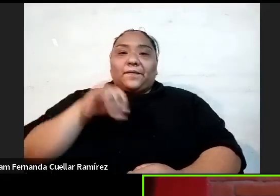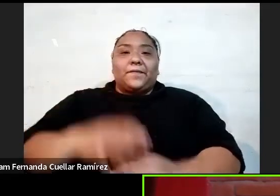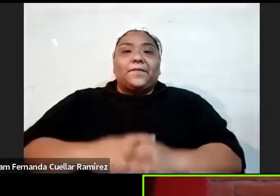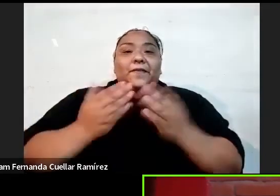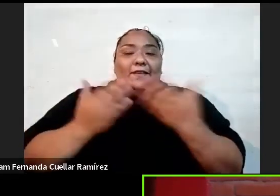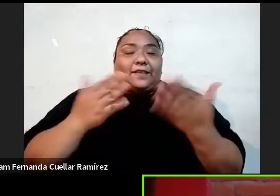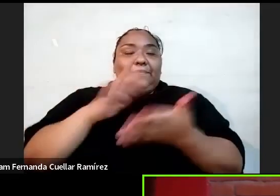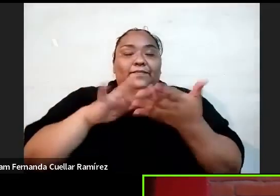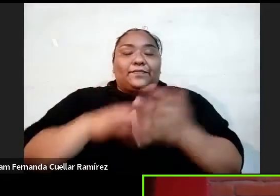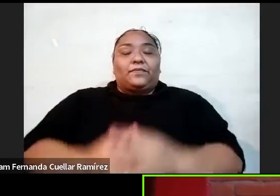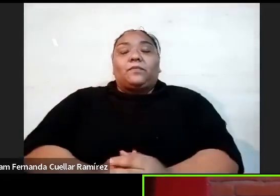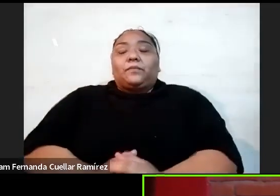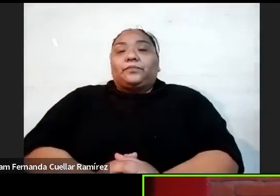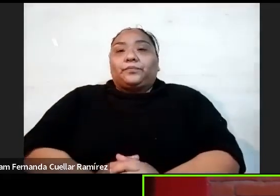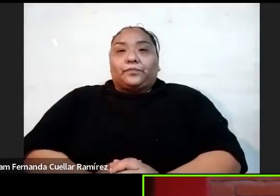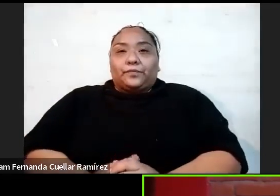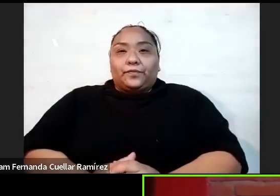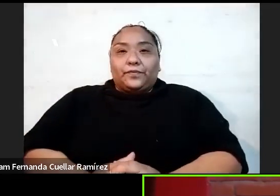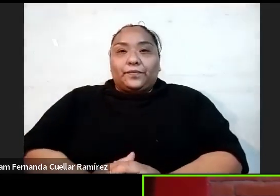Dice así.